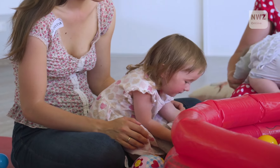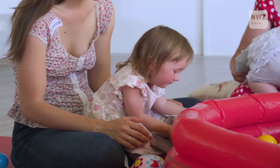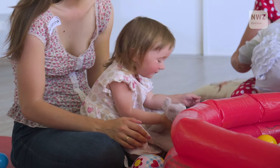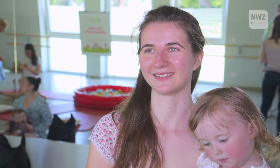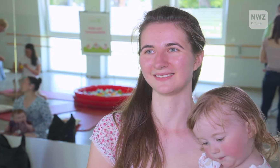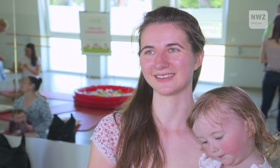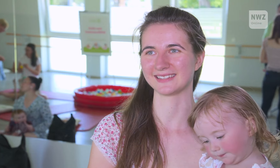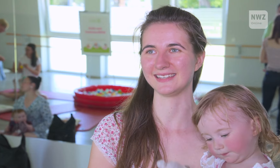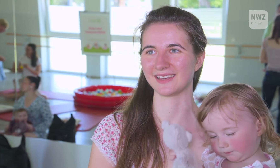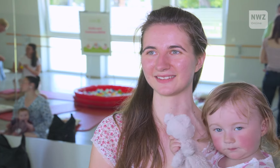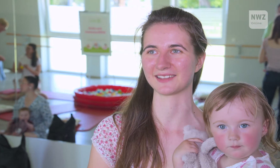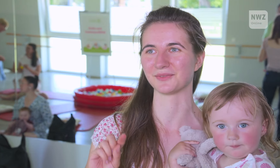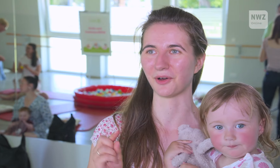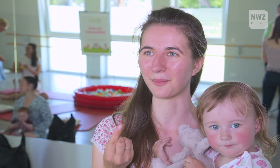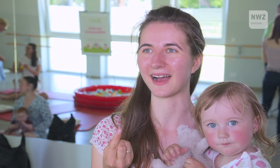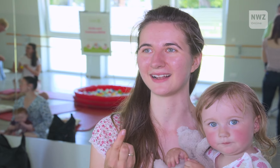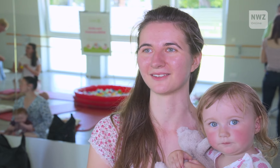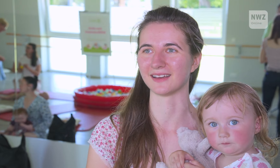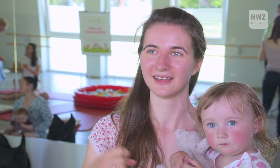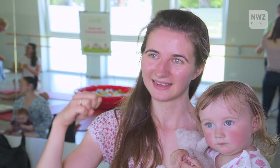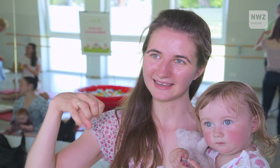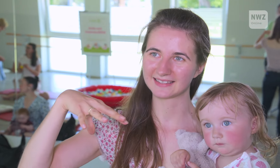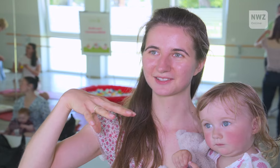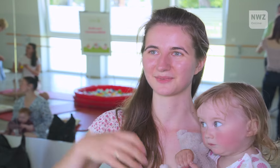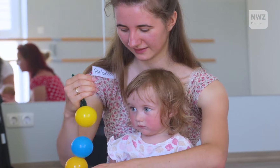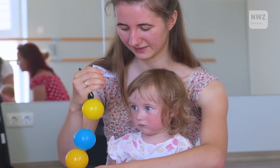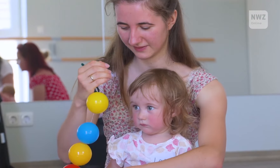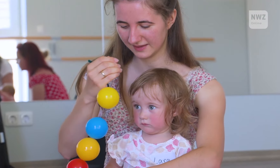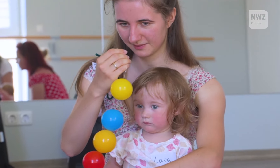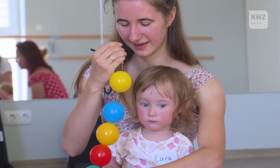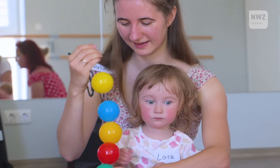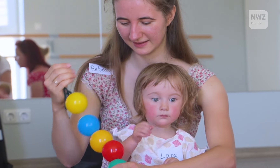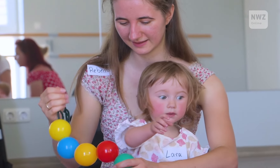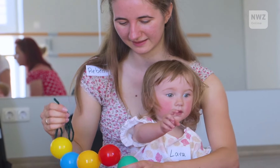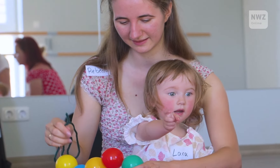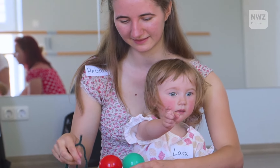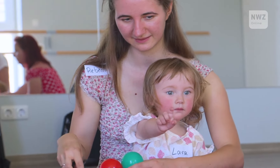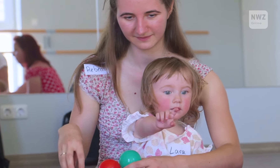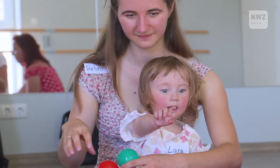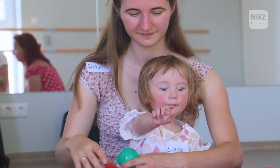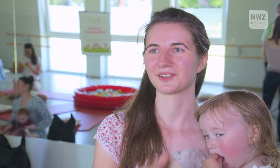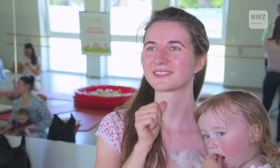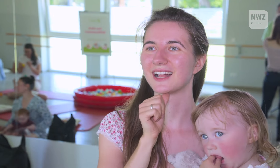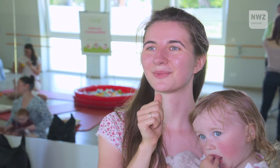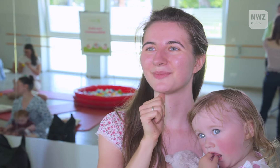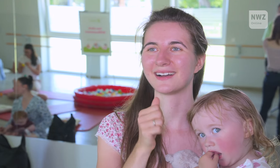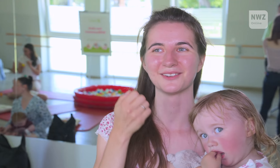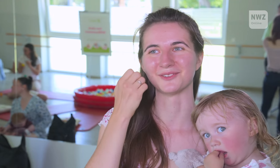Booster-Gebärden, wie Christina immer sagt, so wie nochmal oder Licht zum Beispiel auch. Die waren dann ganz schnell im Alltag integriert und ansonsten halt Papa und